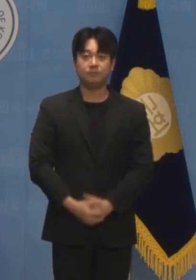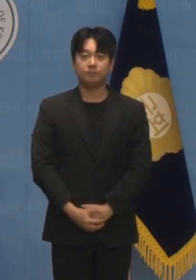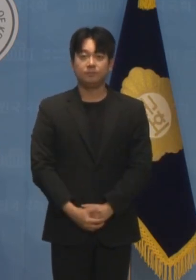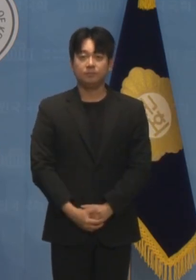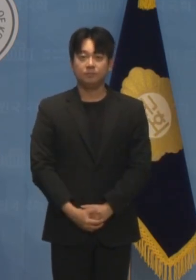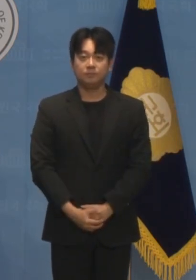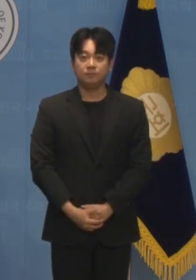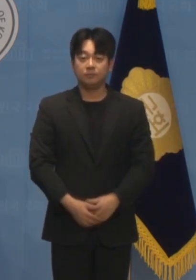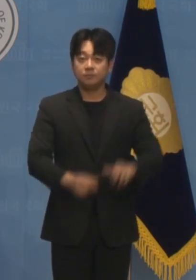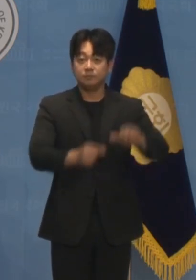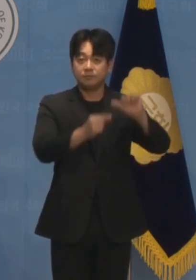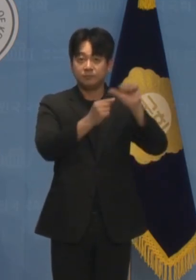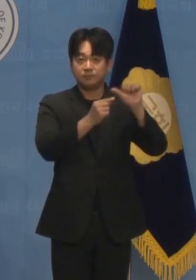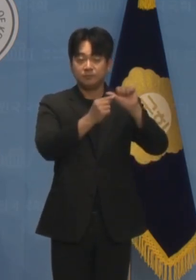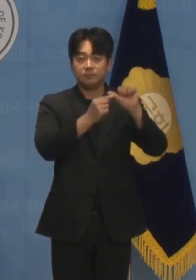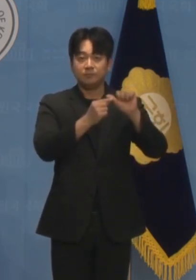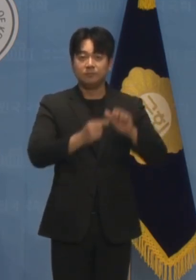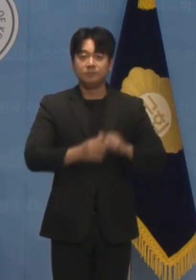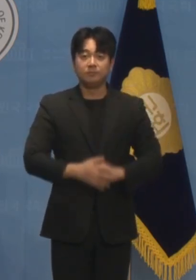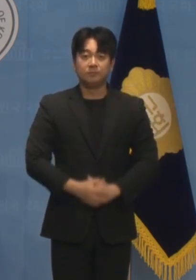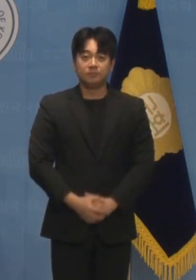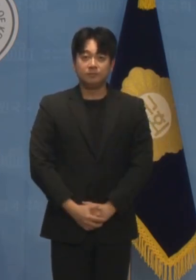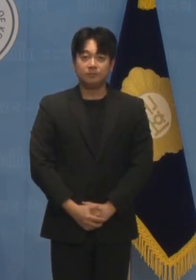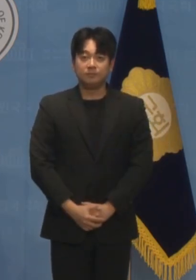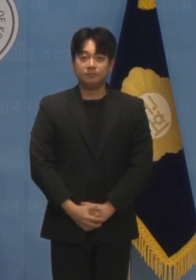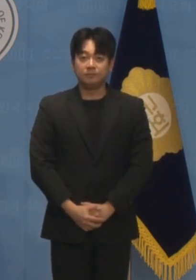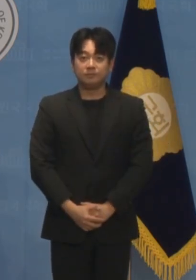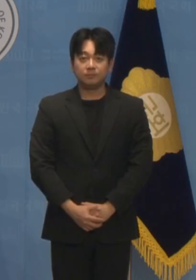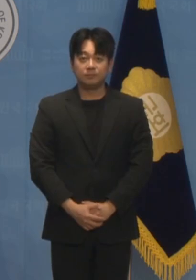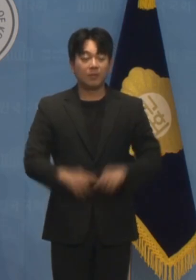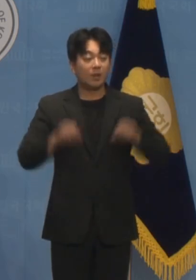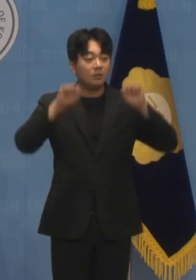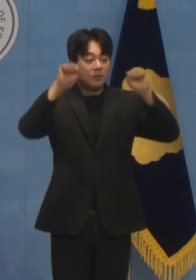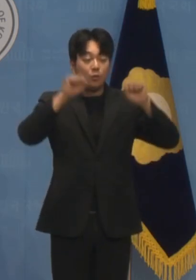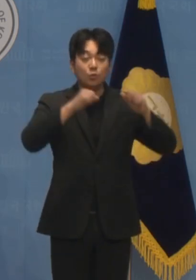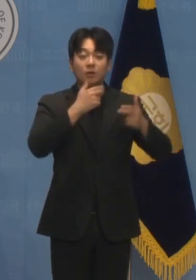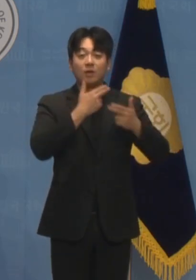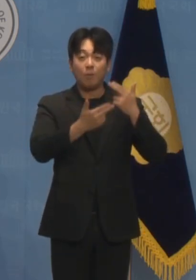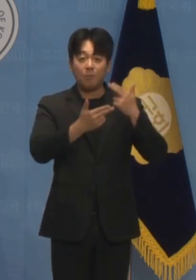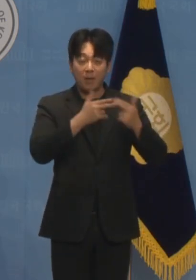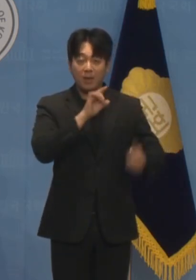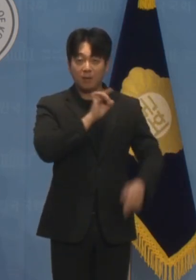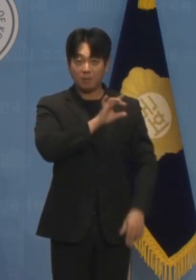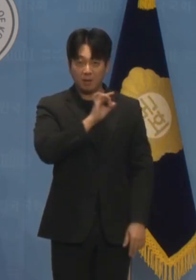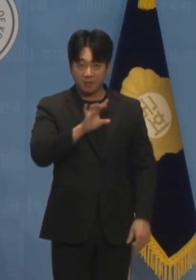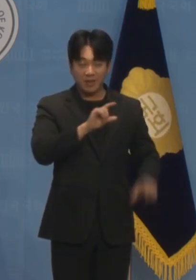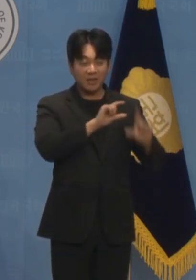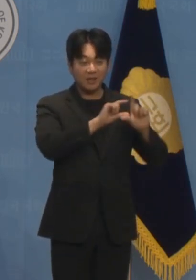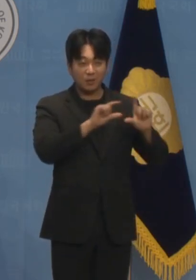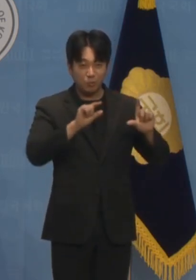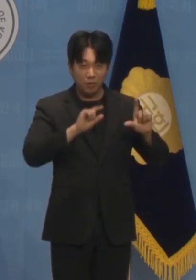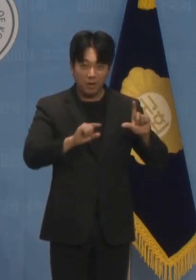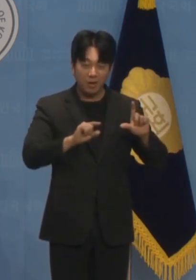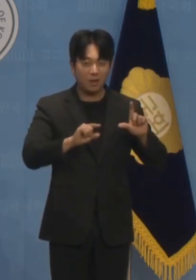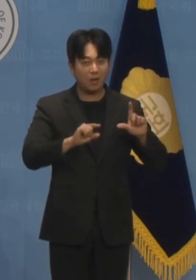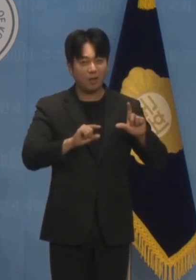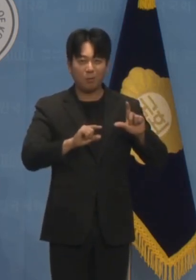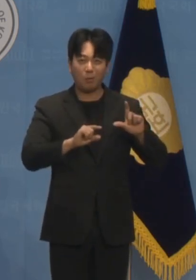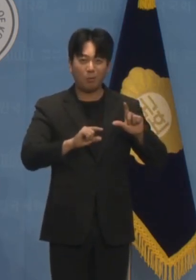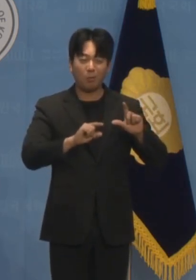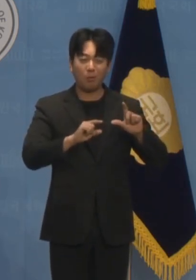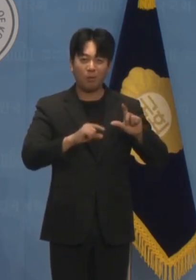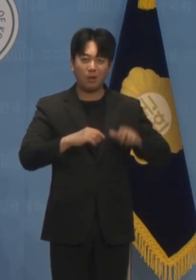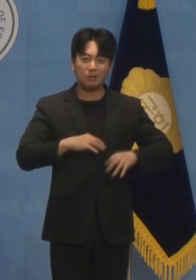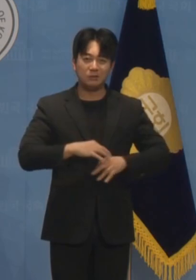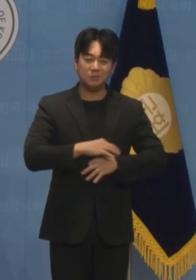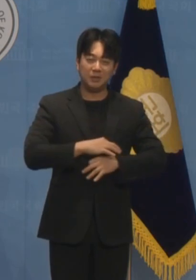다섯 번째는 일부 종목별 체육단체의 전횡과 비리, 부도덕한 행태도 지탄을 받고